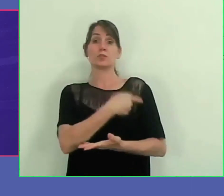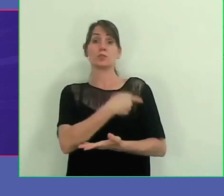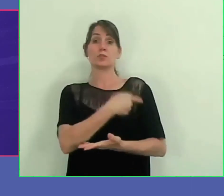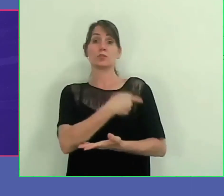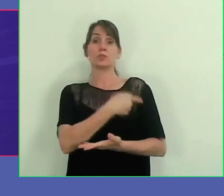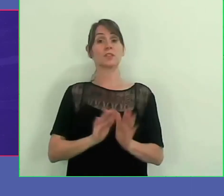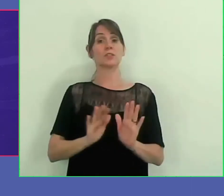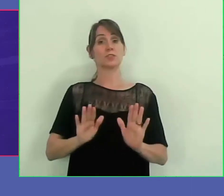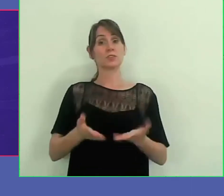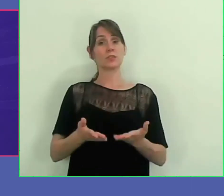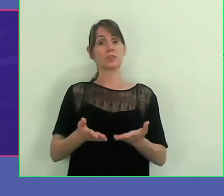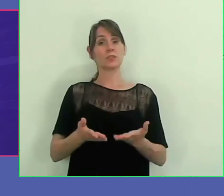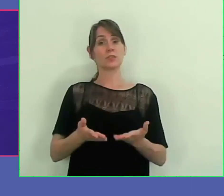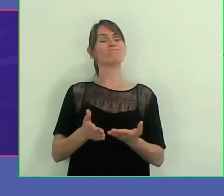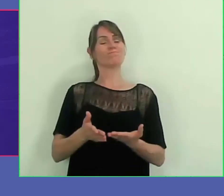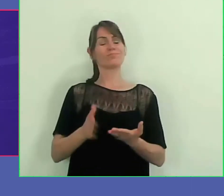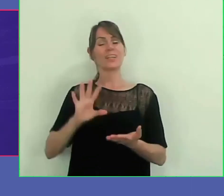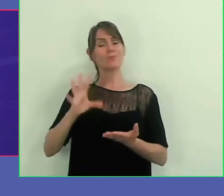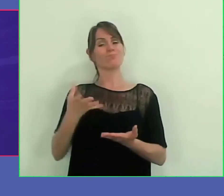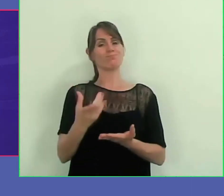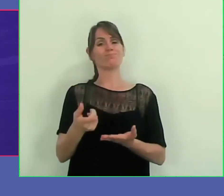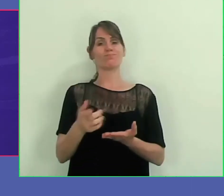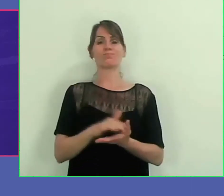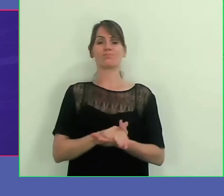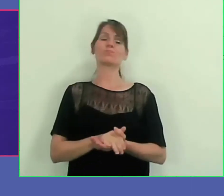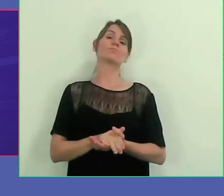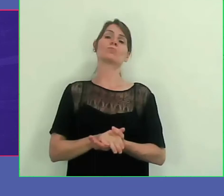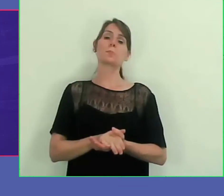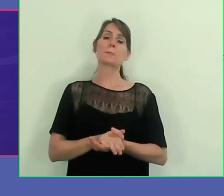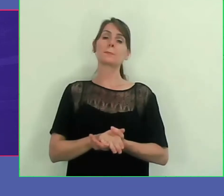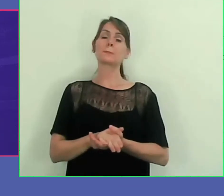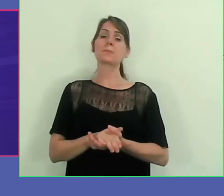tempos finais, tá?